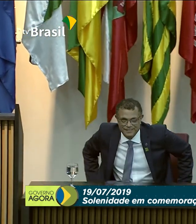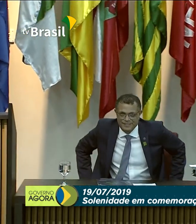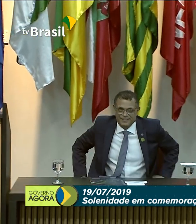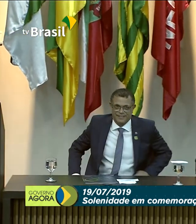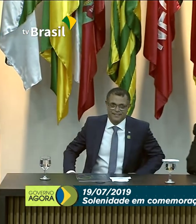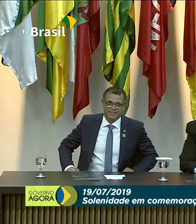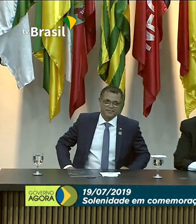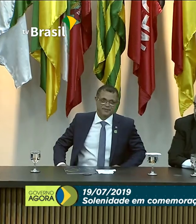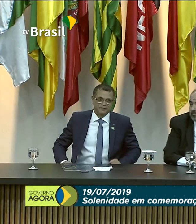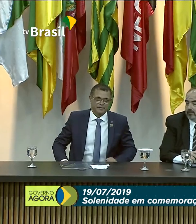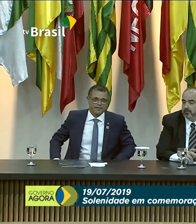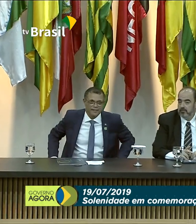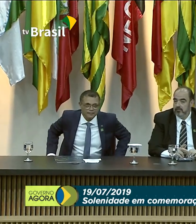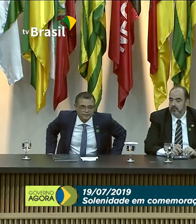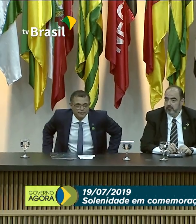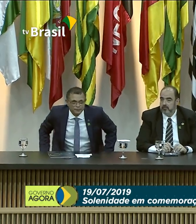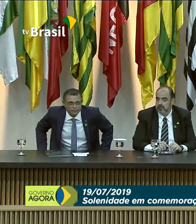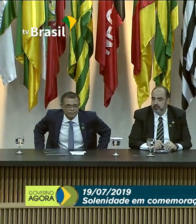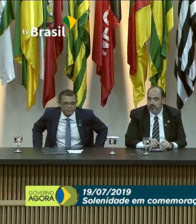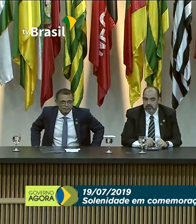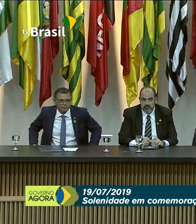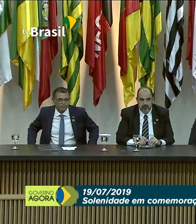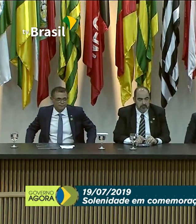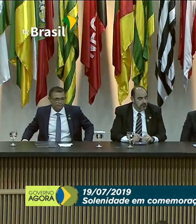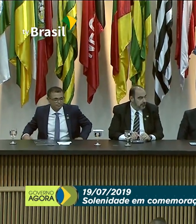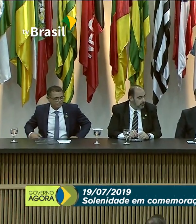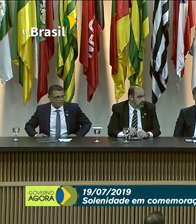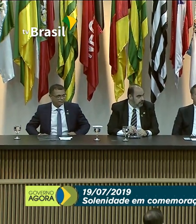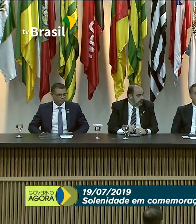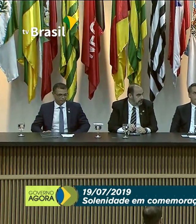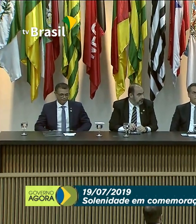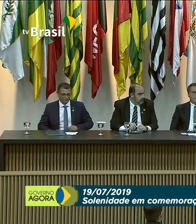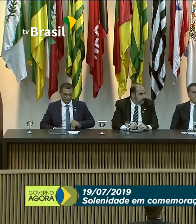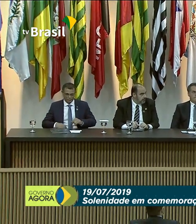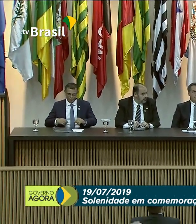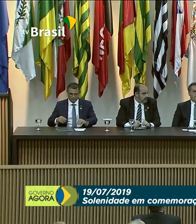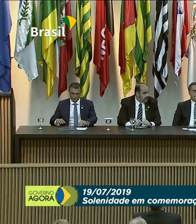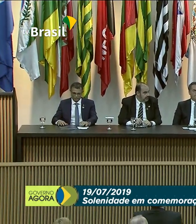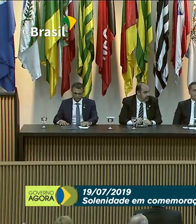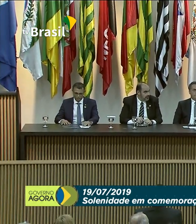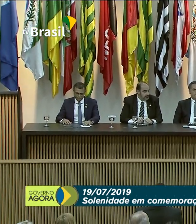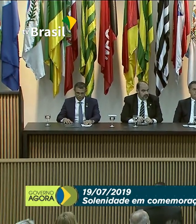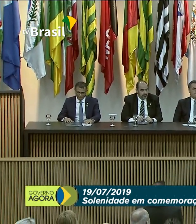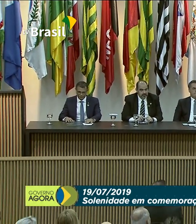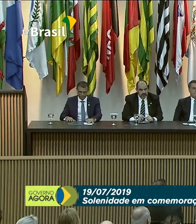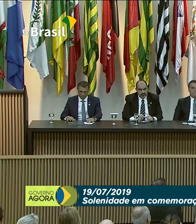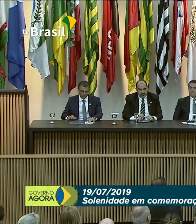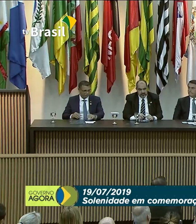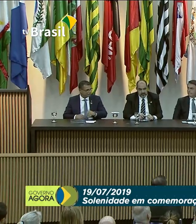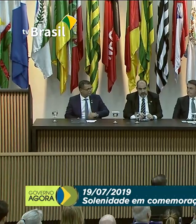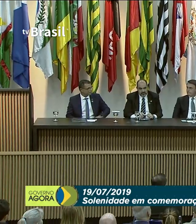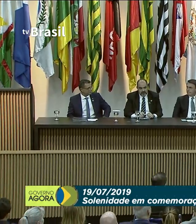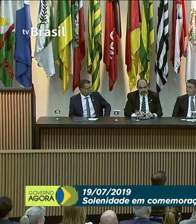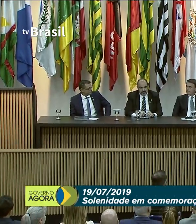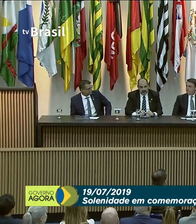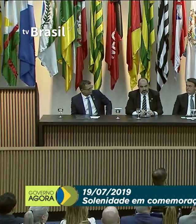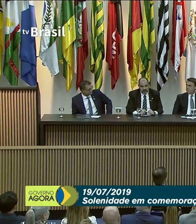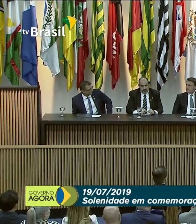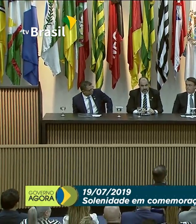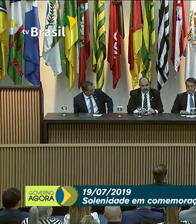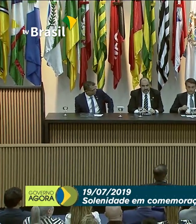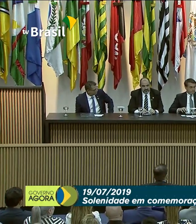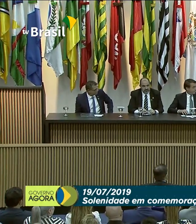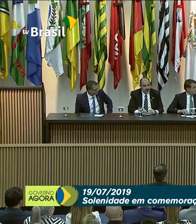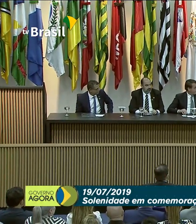Neste momento, convidamos o secretário-geral da CBF, Walter Feldman, para entregar a camisa da Seleção Brasileira ao presidente